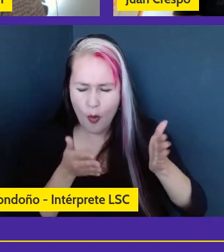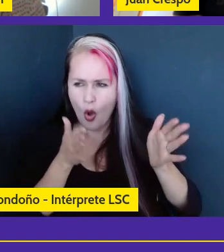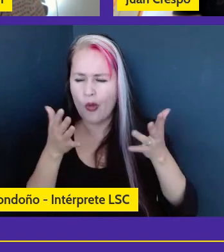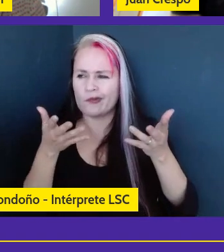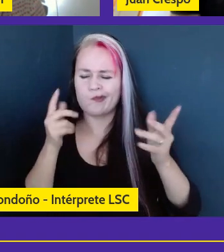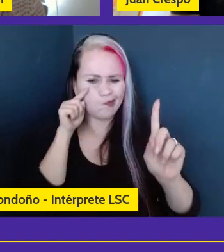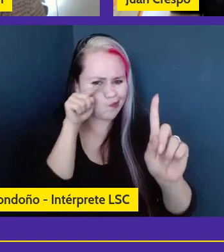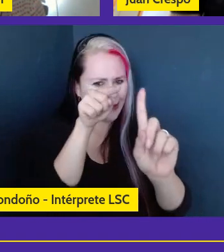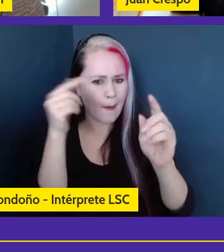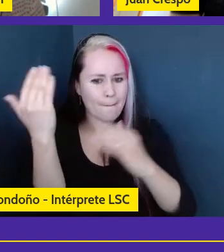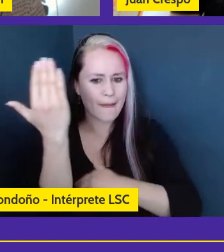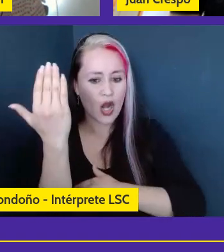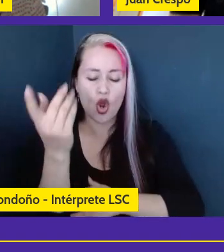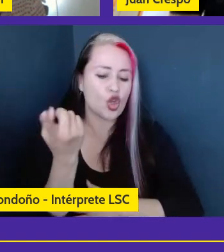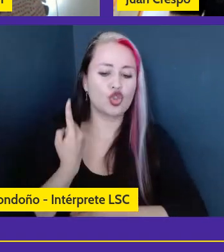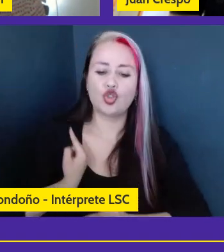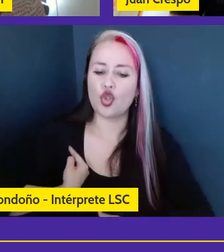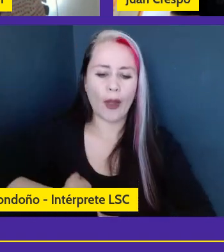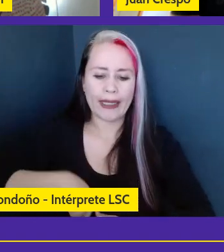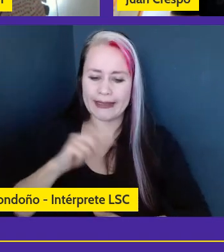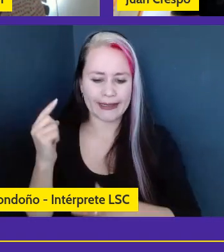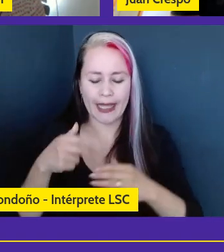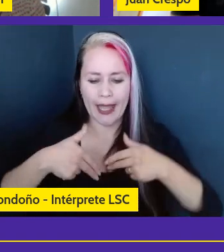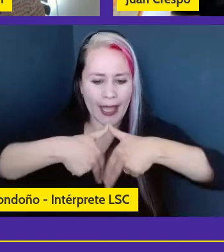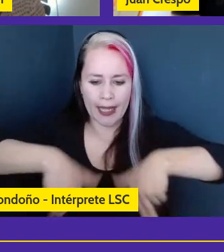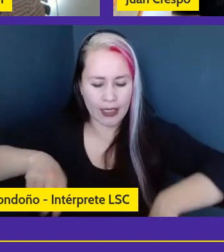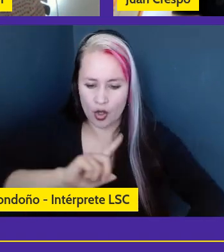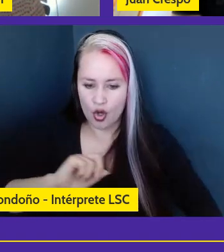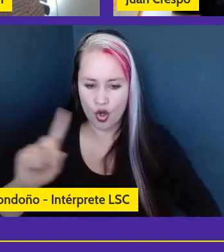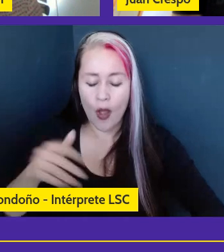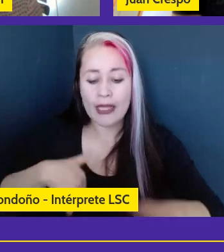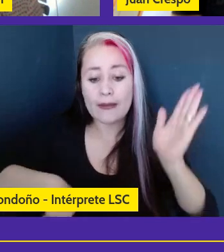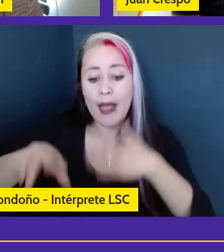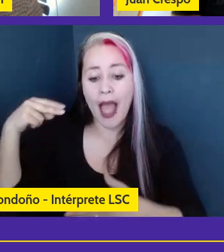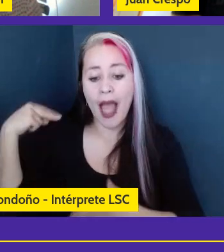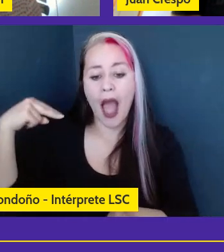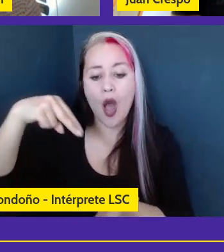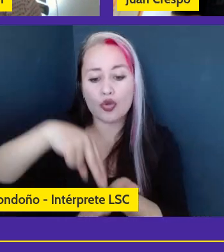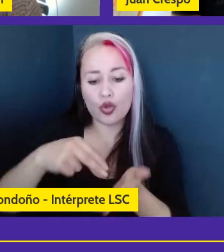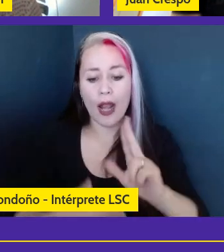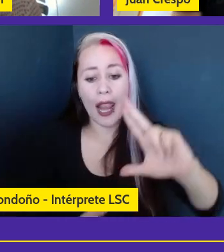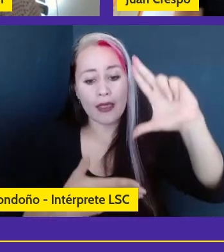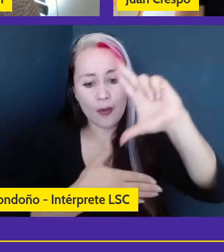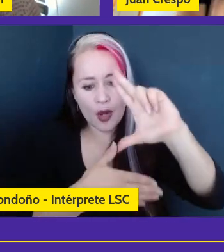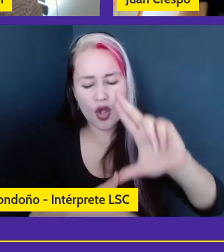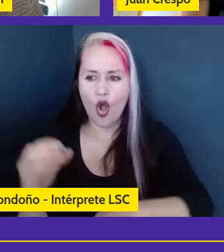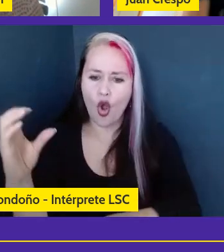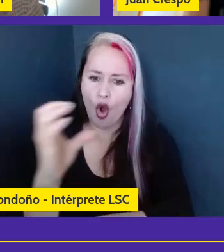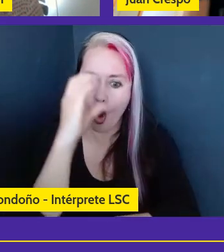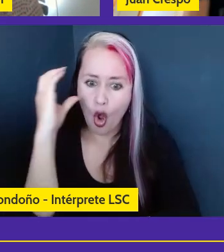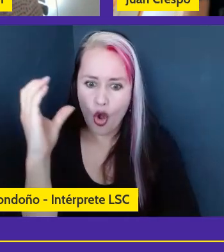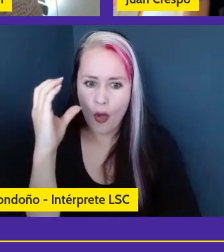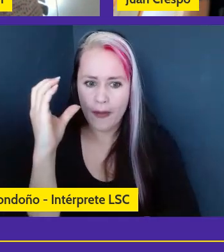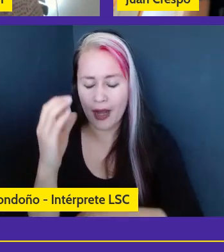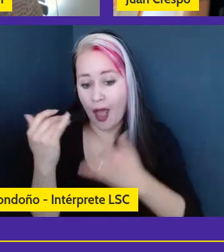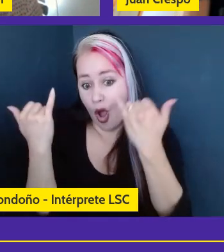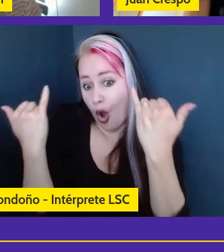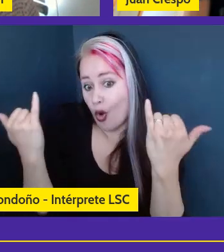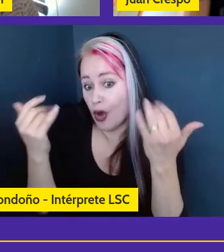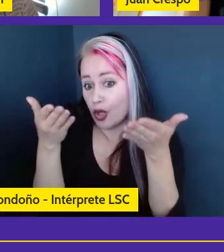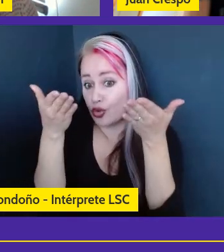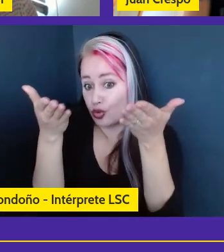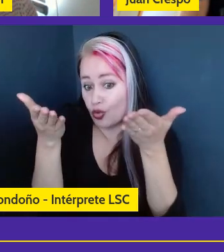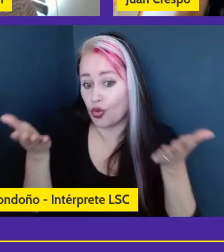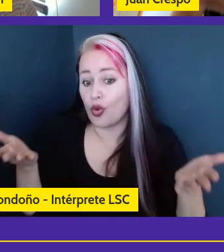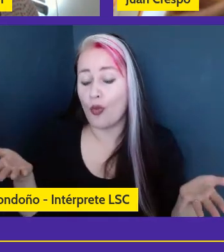película que no es de género, sino es una película de autor latinoamericana, colombiana incluso, ahora que tienes fresco